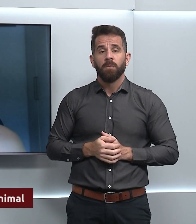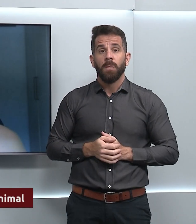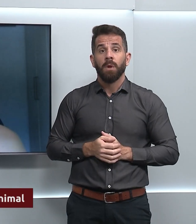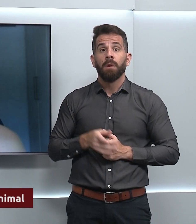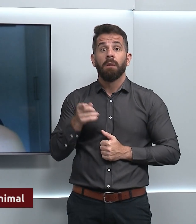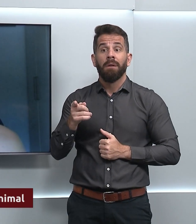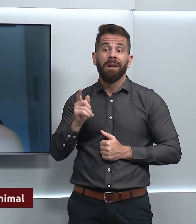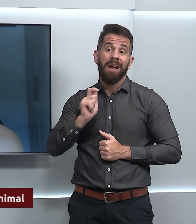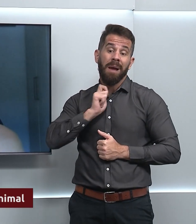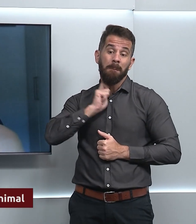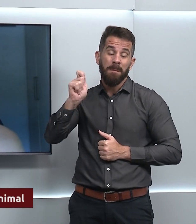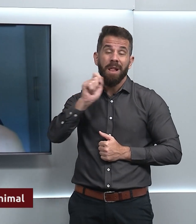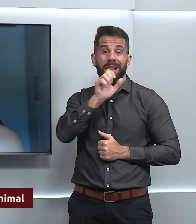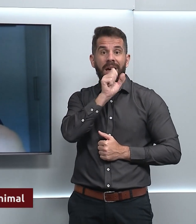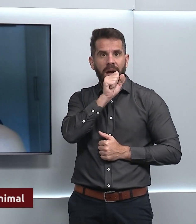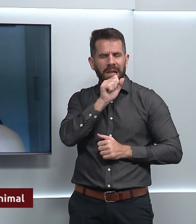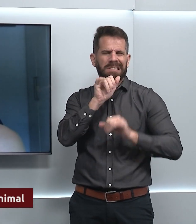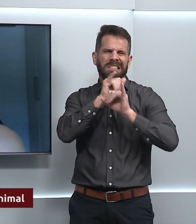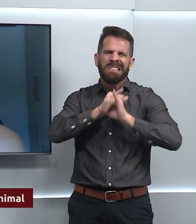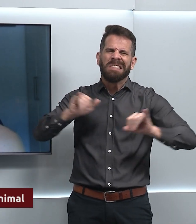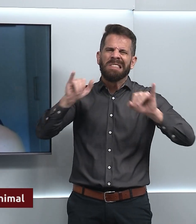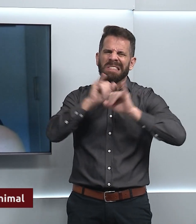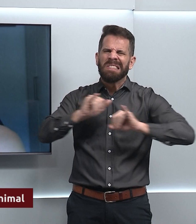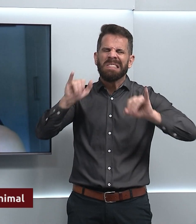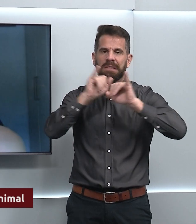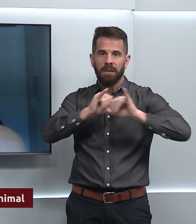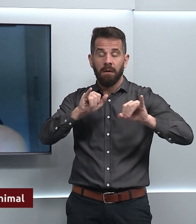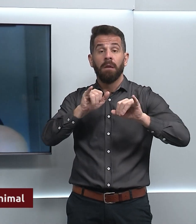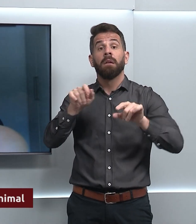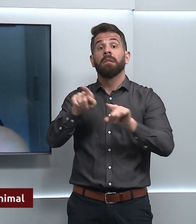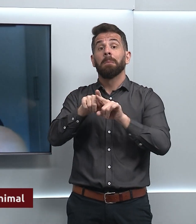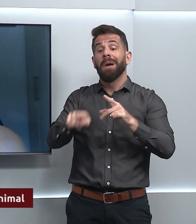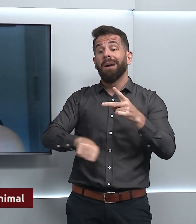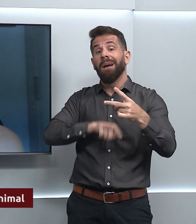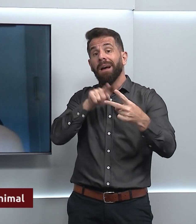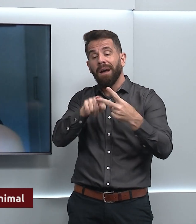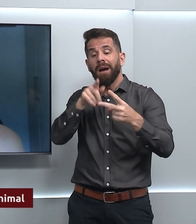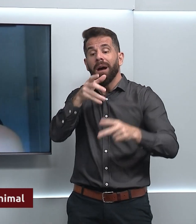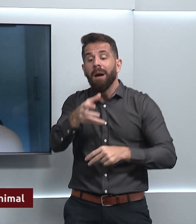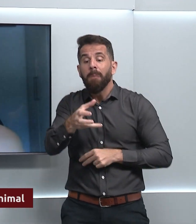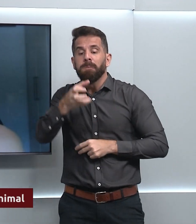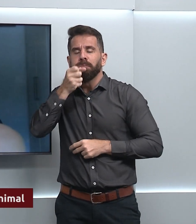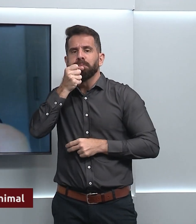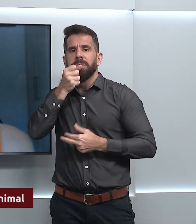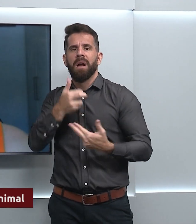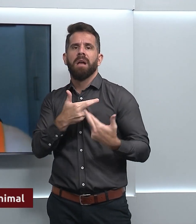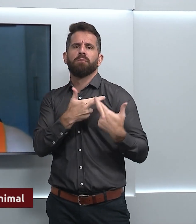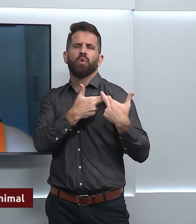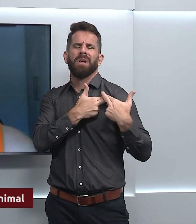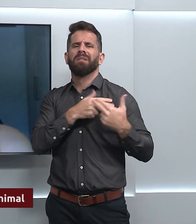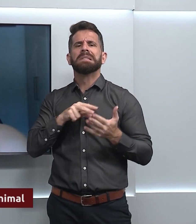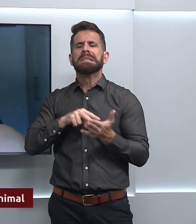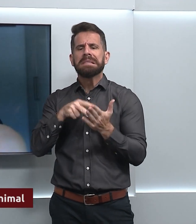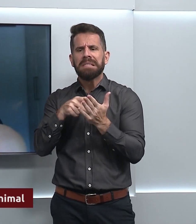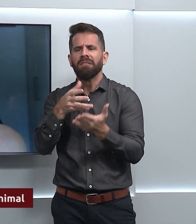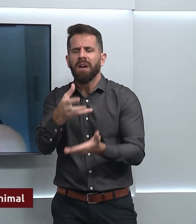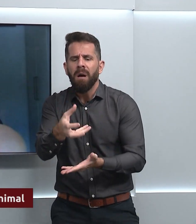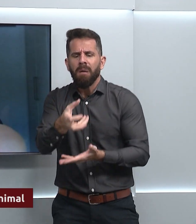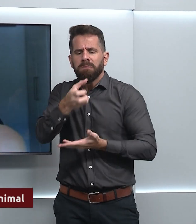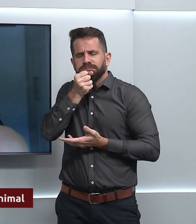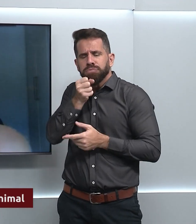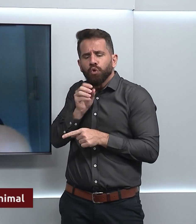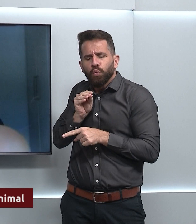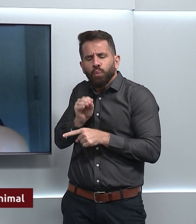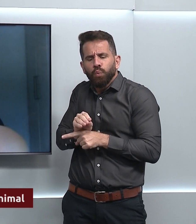essa conscientização, Também fala sobre a posse responsável, que é você pegar esse animal e cuidar. A partir do momento que esse animal entrou